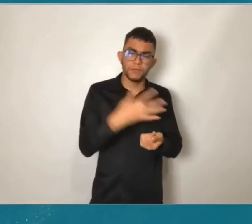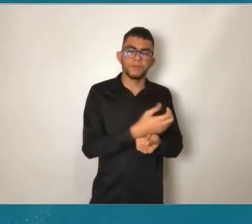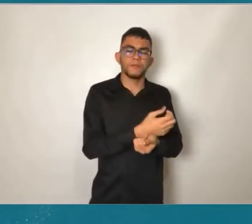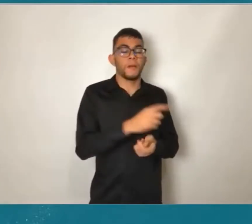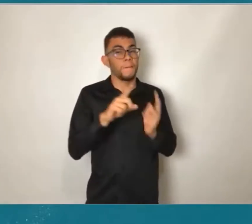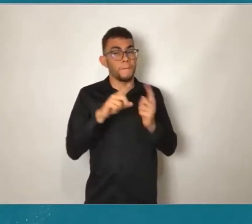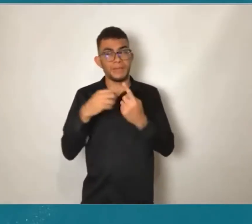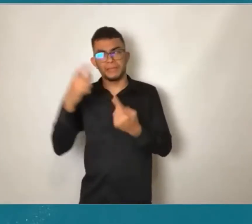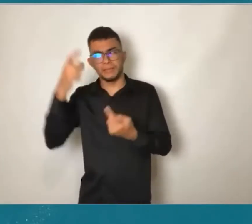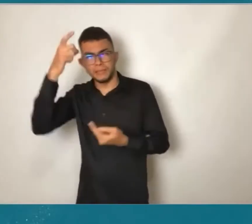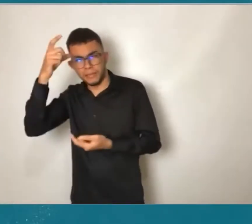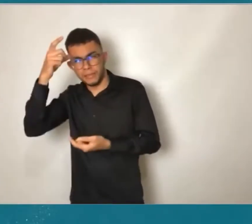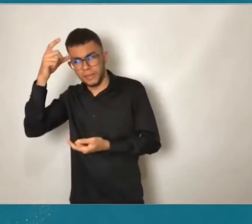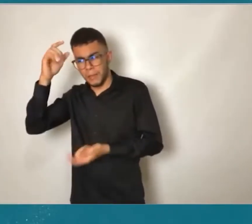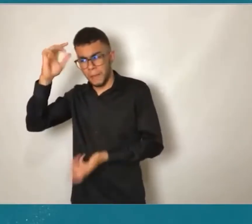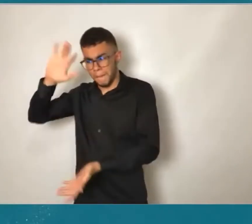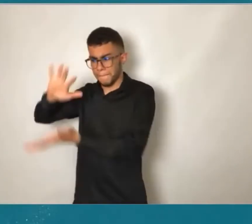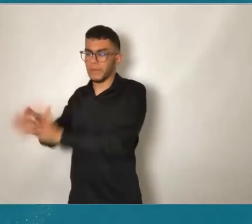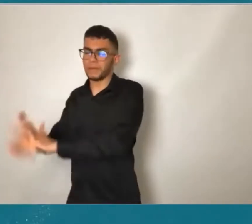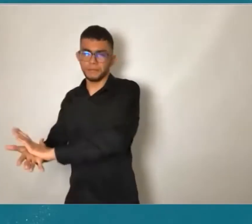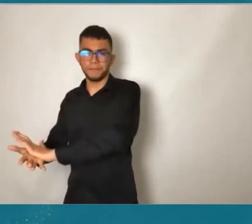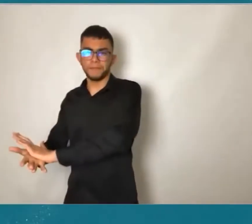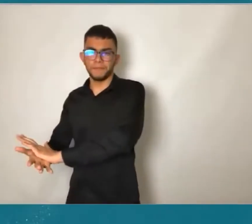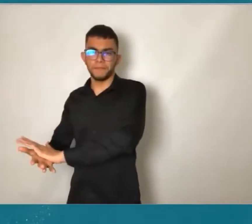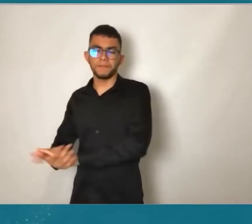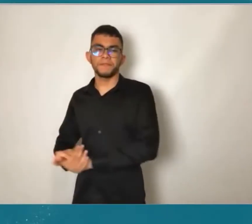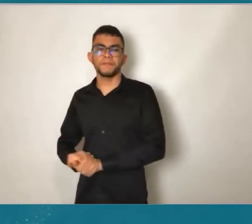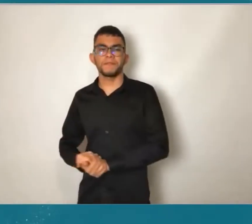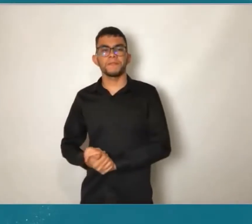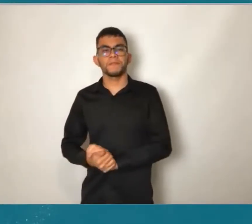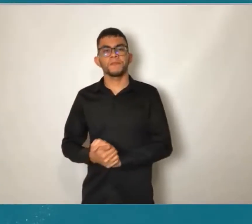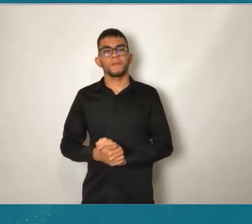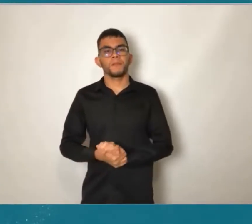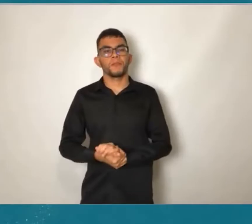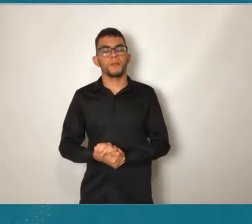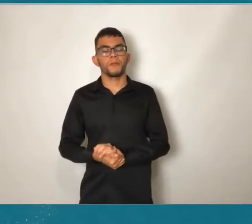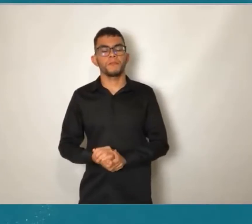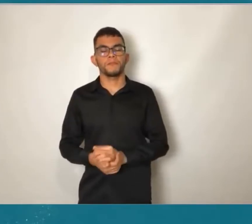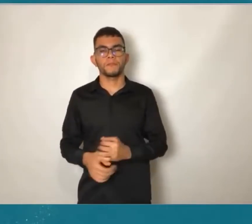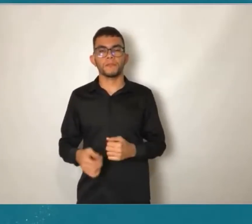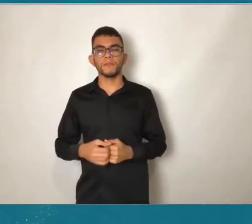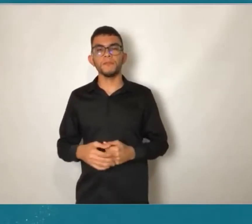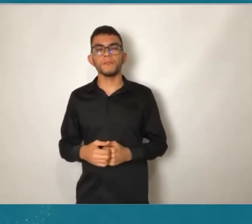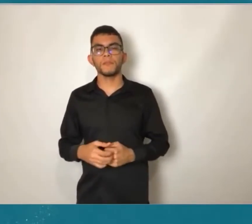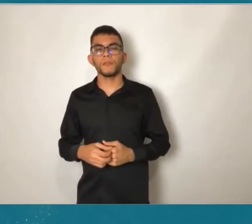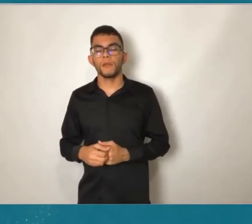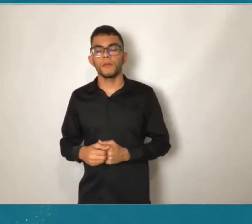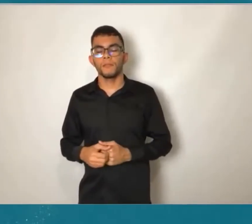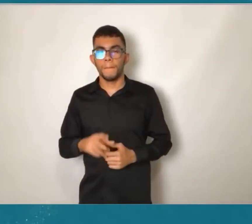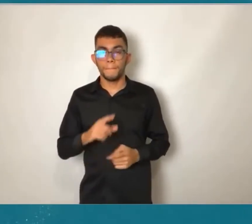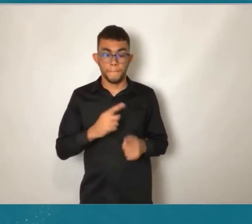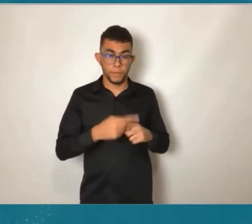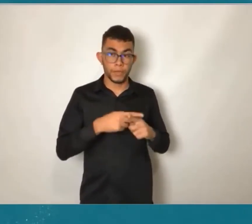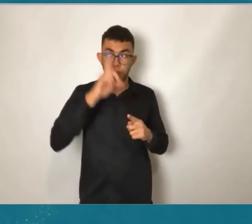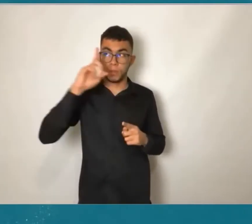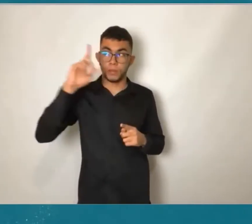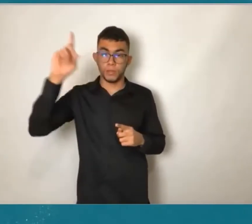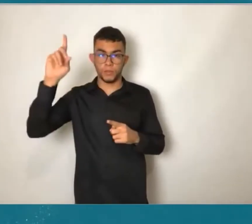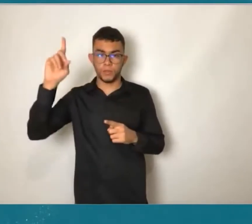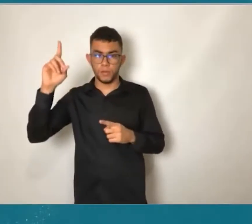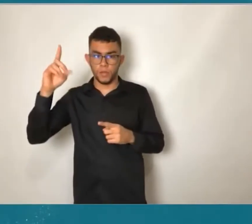confio nada, né, que é desse plano terreno. Eu quero viver no Espírito. Que o